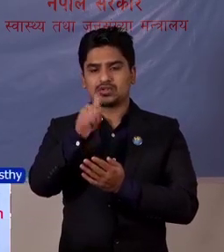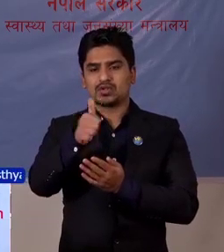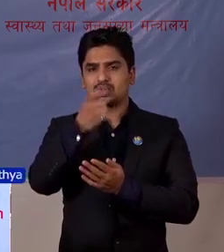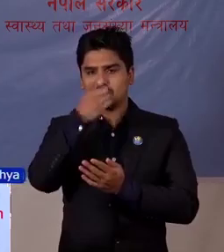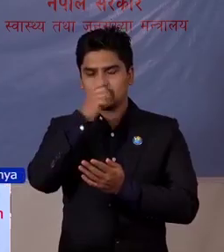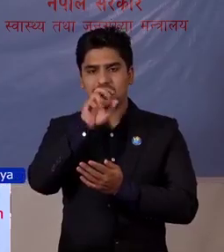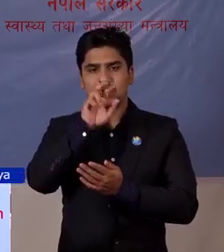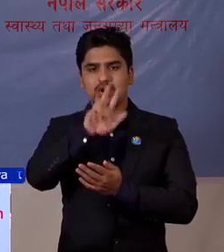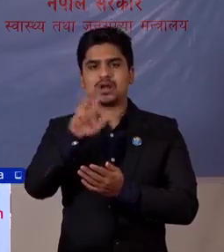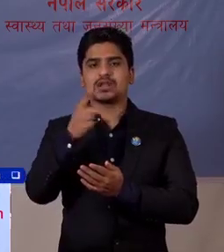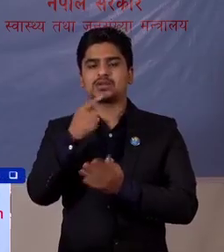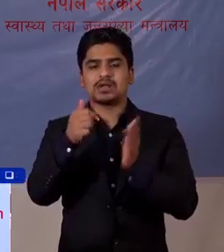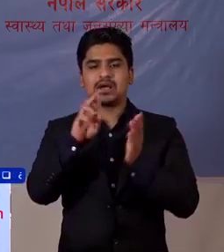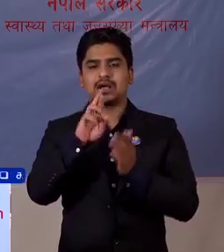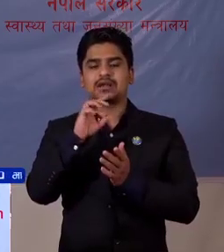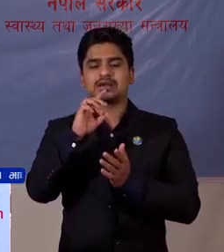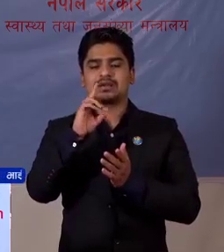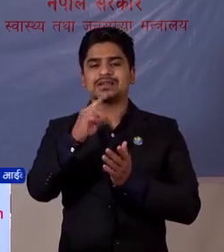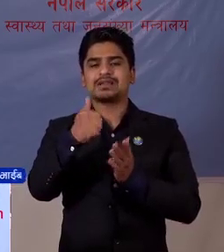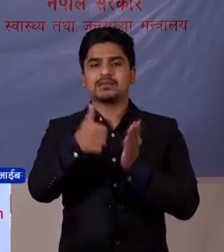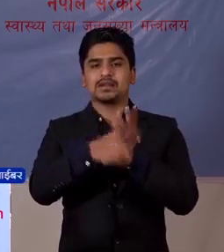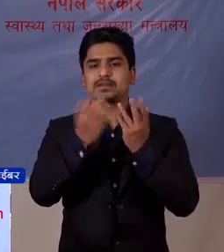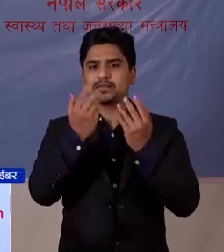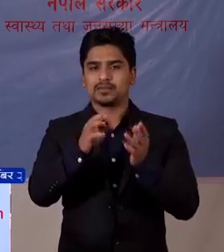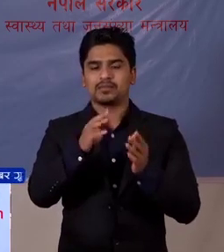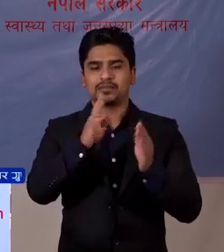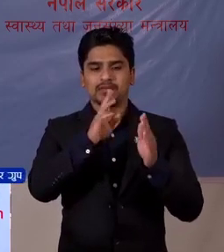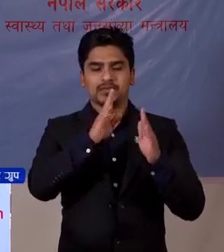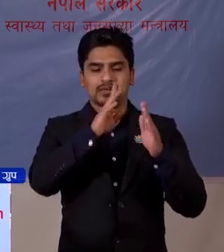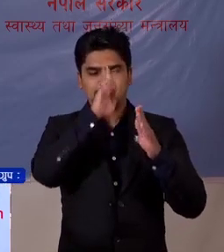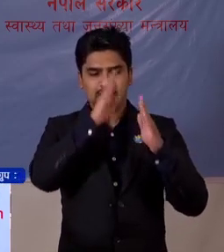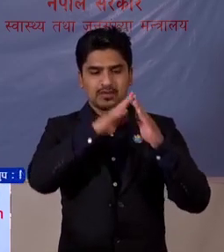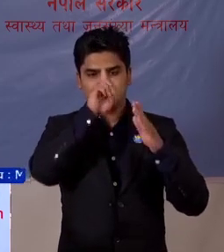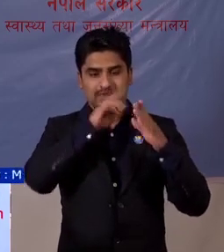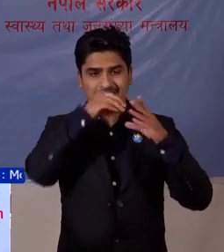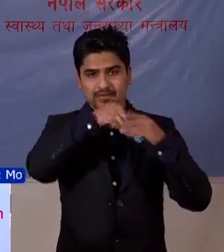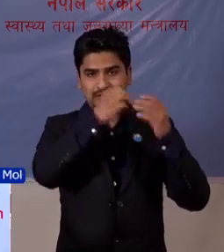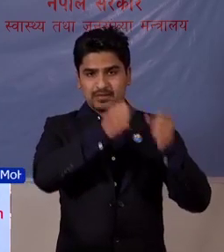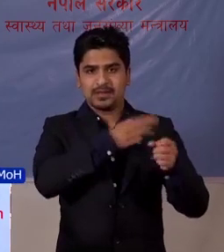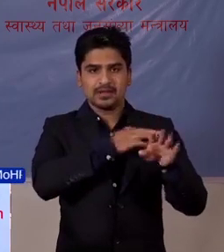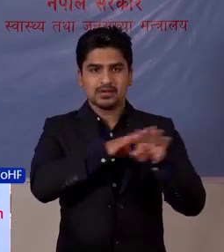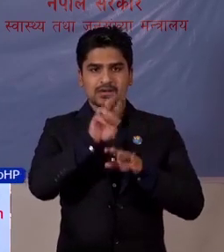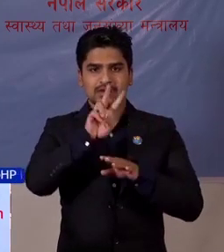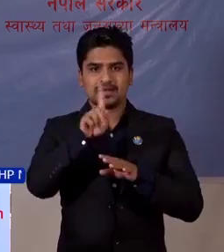49,688 आरडीटीका परीक्षणहरू भएका छन्। क्वारेन्टाइनमा रहेका व्यक्तिहरू आज